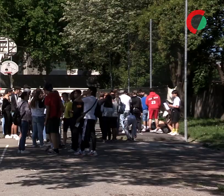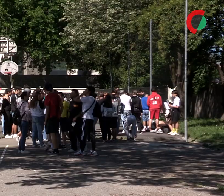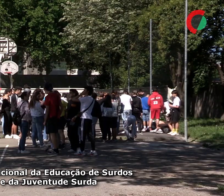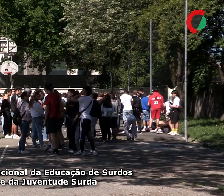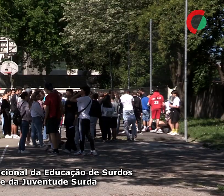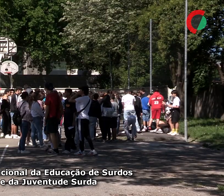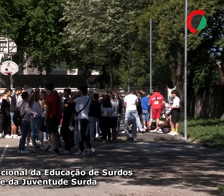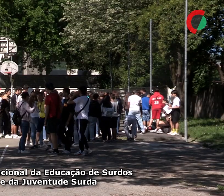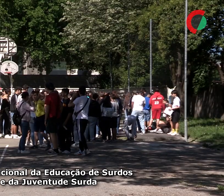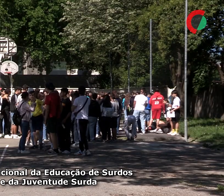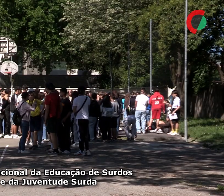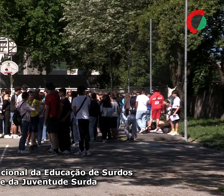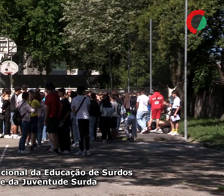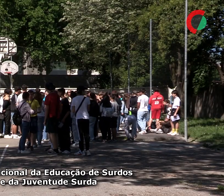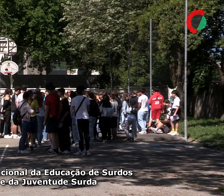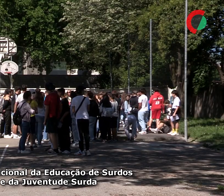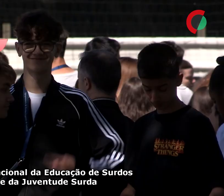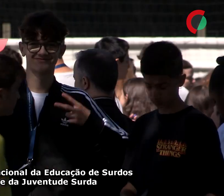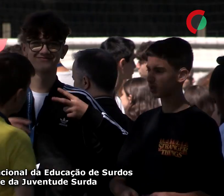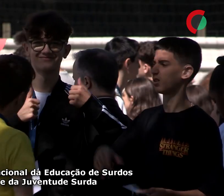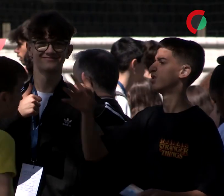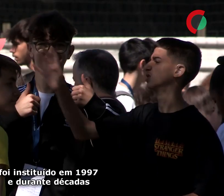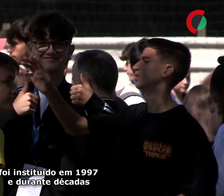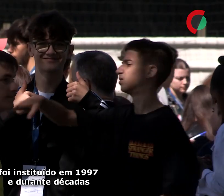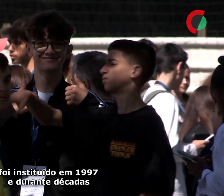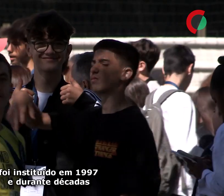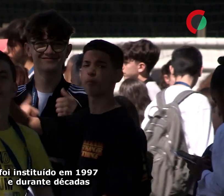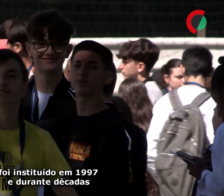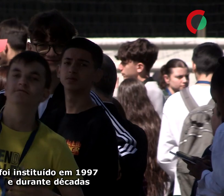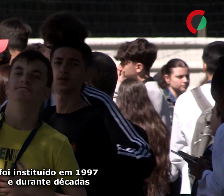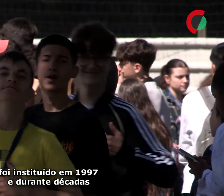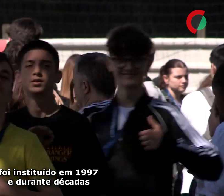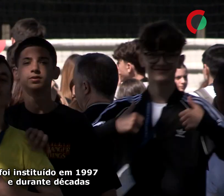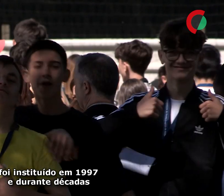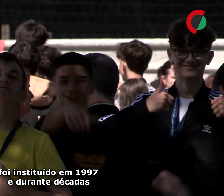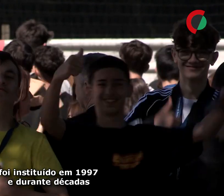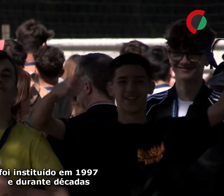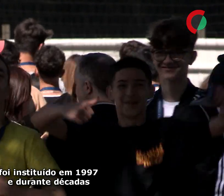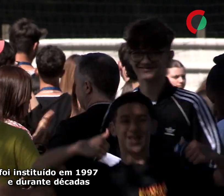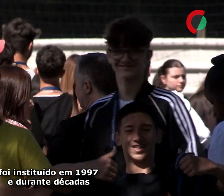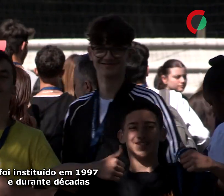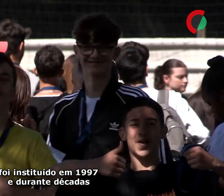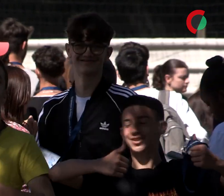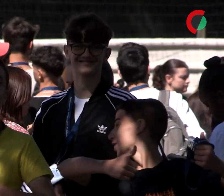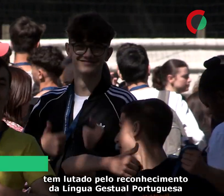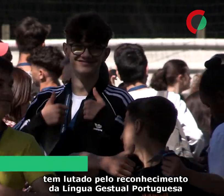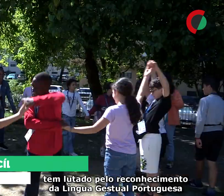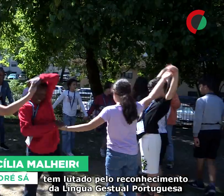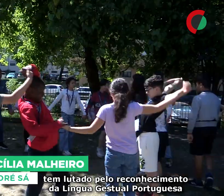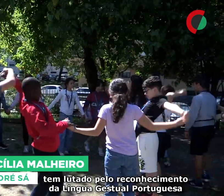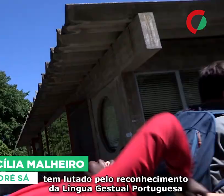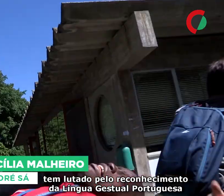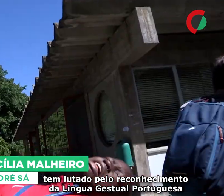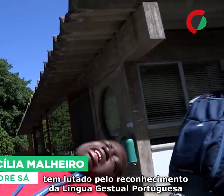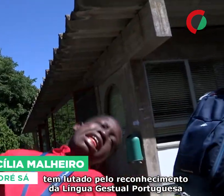O Dia Nacional da Educação de Surdos e da Juventude Surda foi instituído em 1997 e durante décadas tem lutado pelo